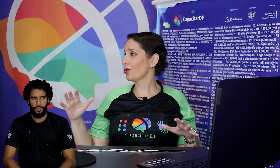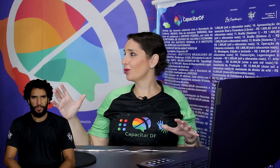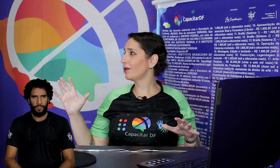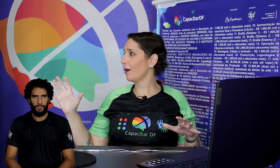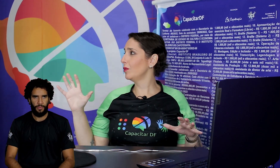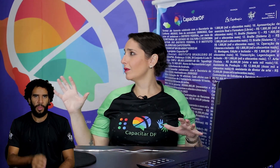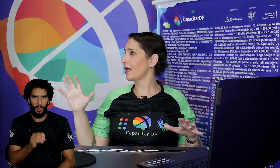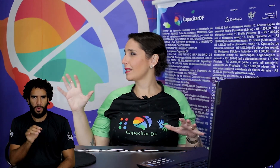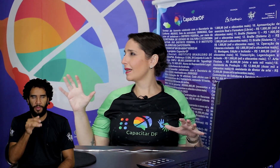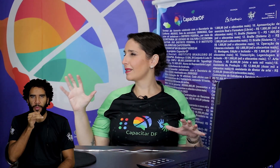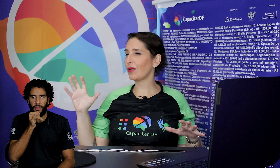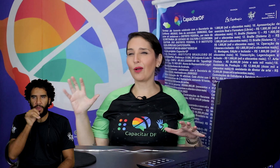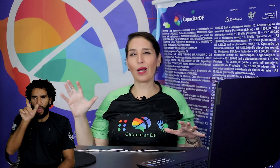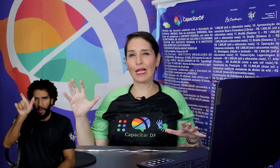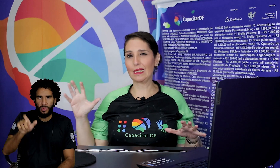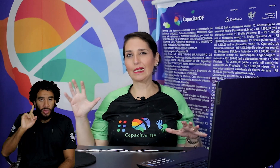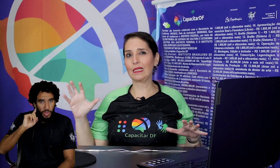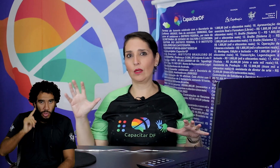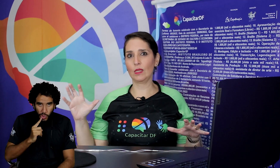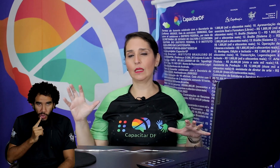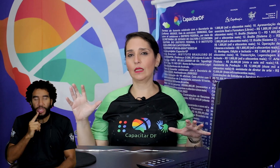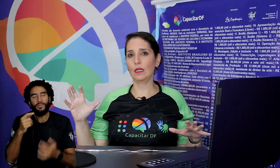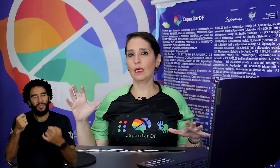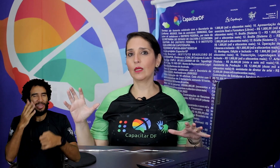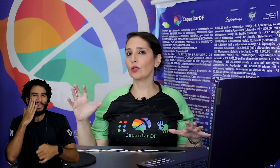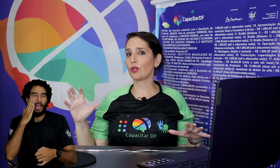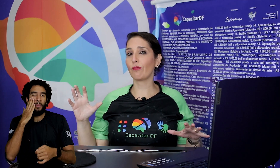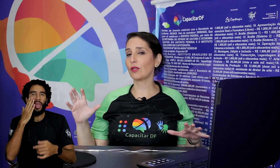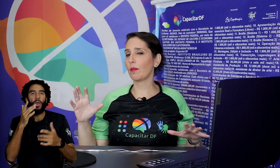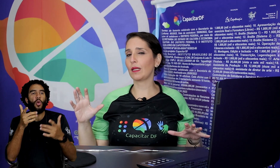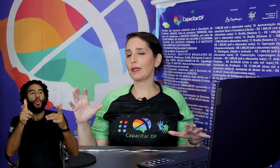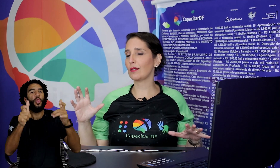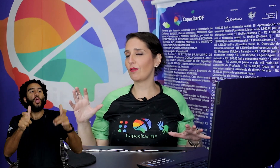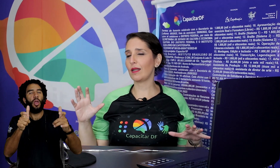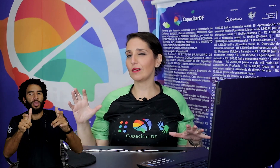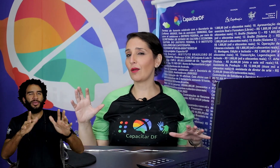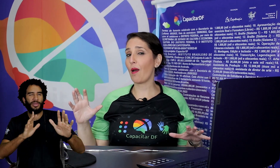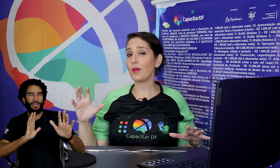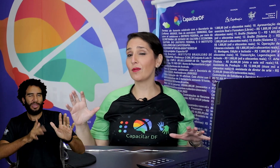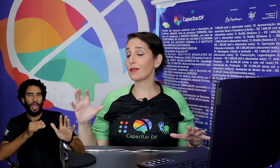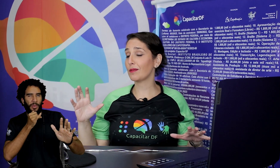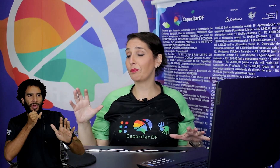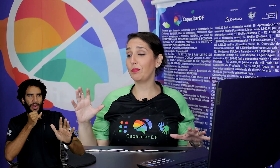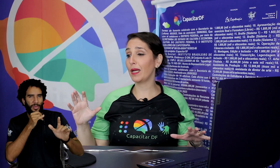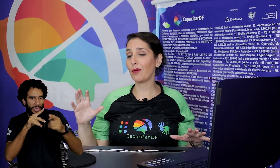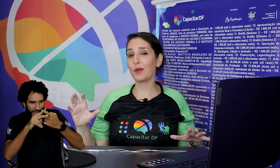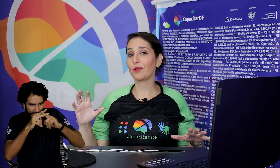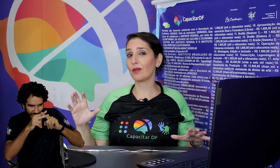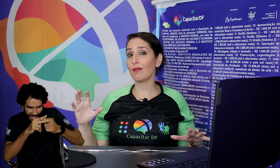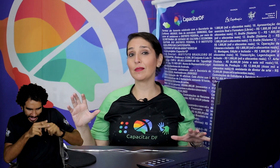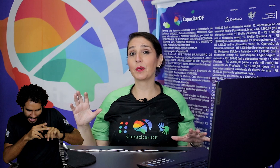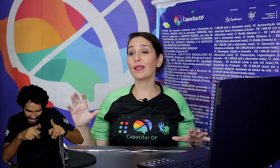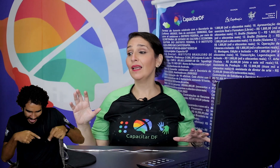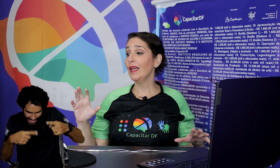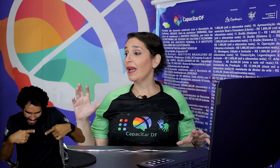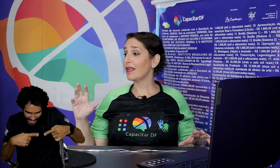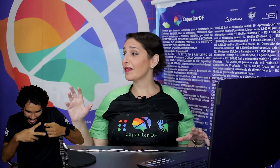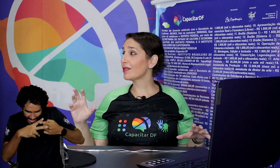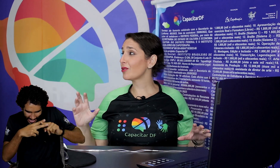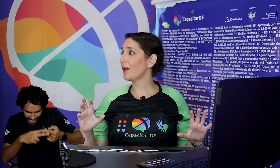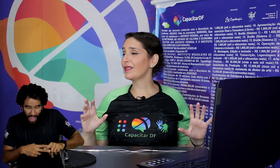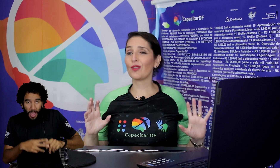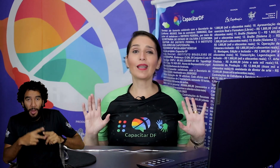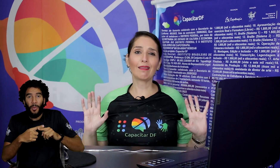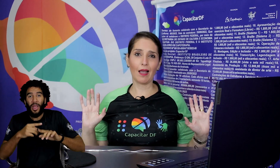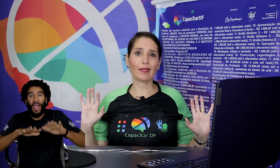E o surdo tem muito dessa questão da localização, assim. Eu já fui chamada a atenção várias vezes. Tem um amigo que briga comigo toda vez, porque às vezes